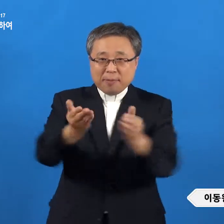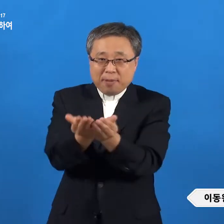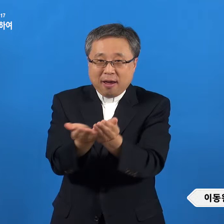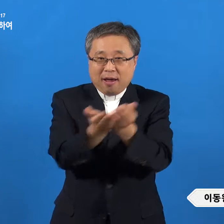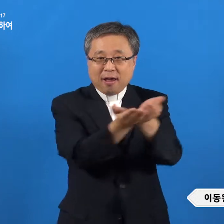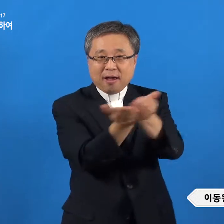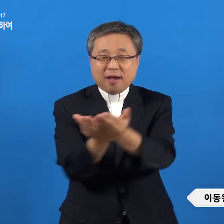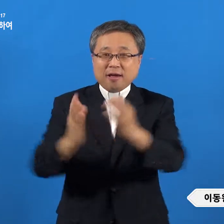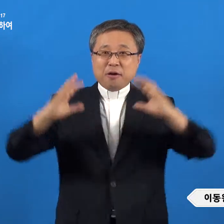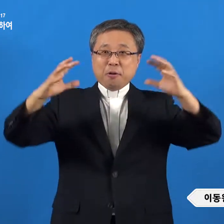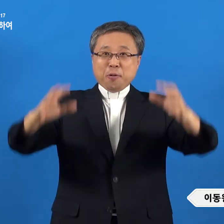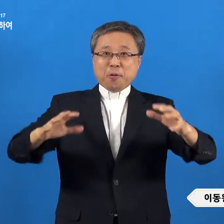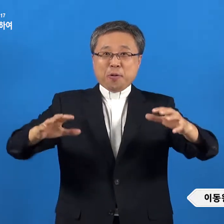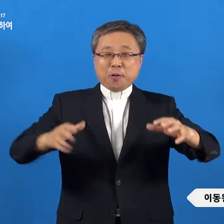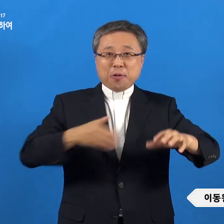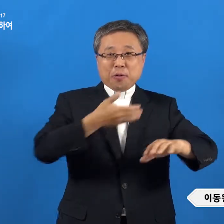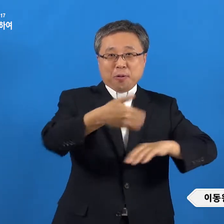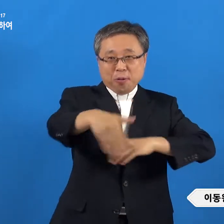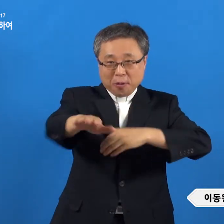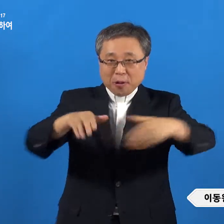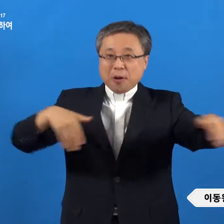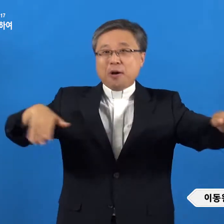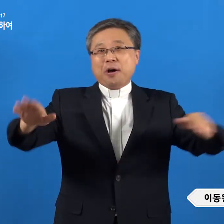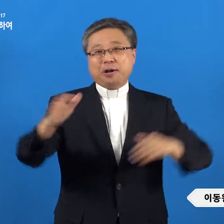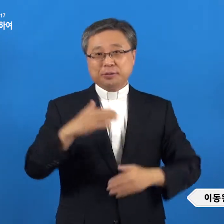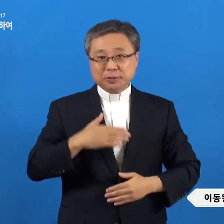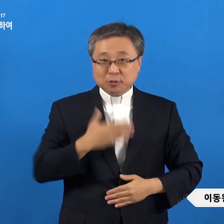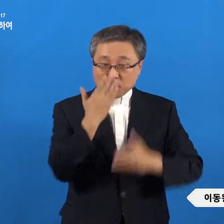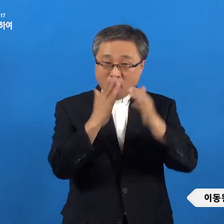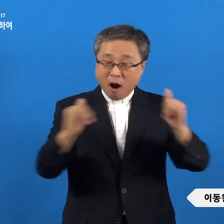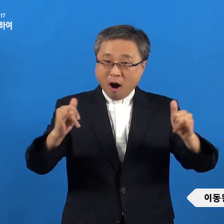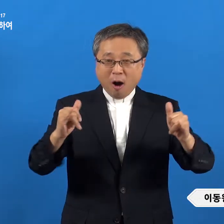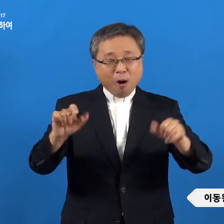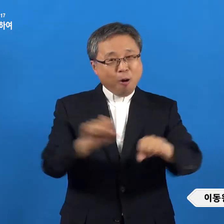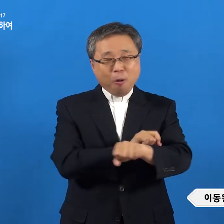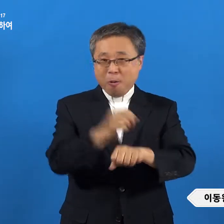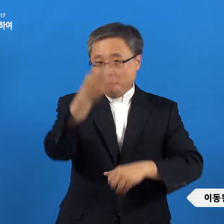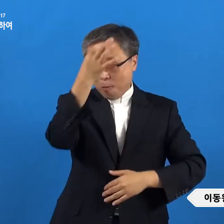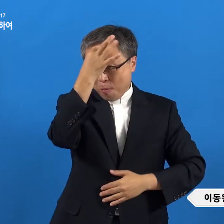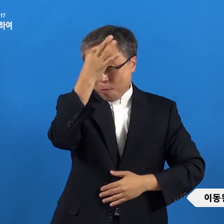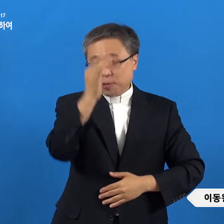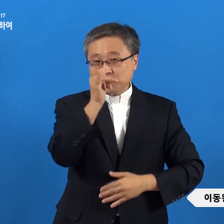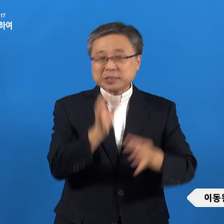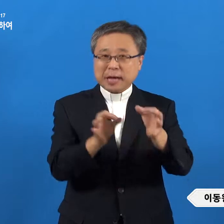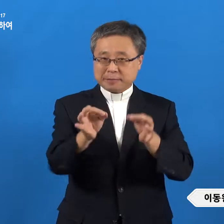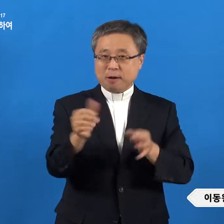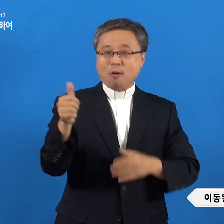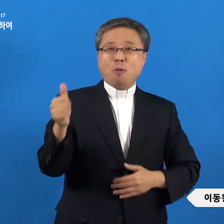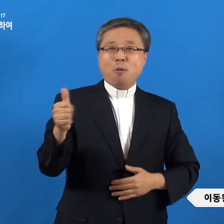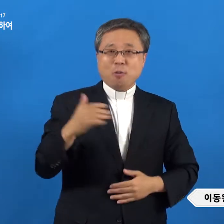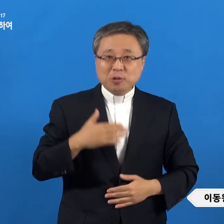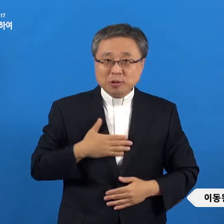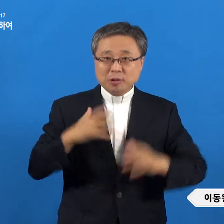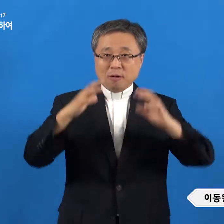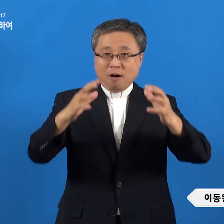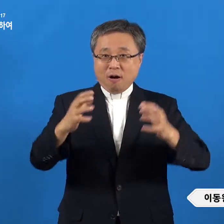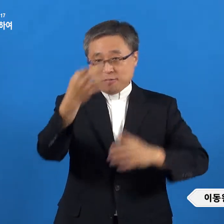있었습니다. 유대인들이 아주 장사에 특별한 탤런트가 있는 민족이죠. 당시 세계는 이런 재능 있는 유대인들의